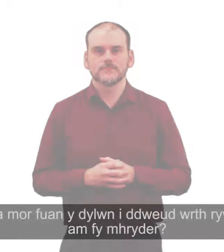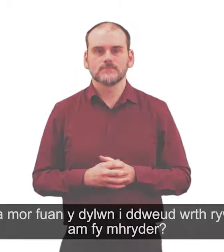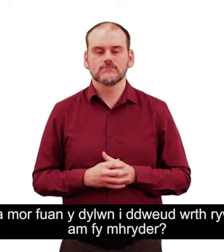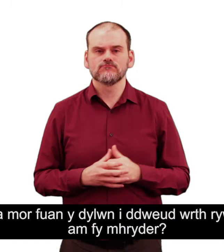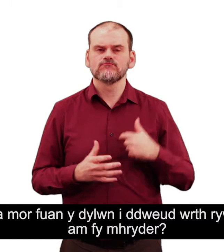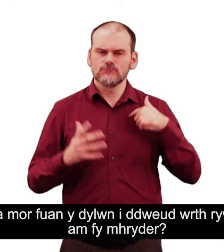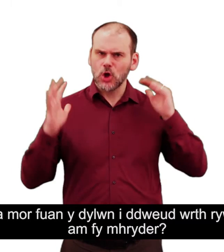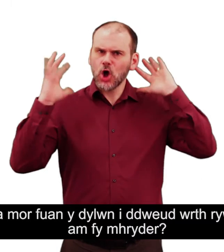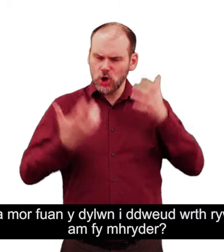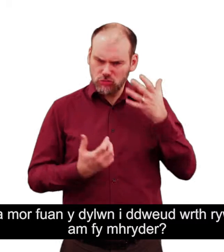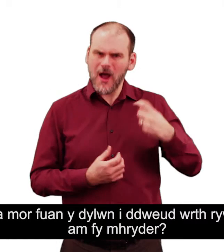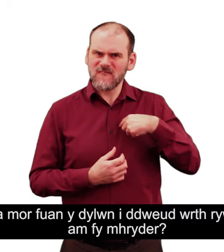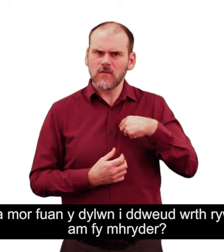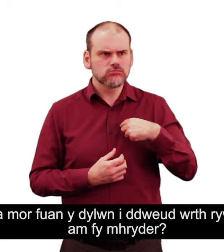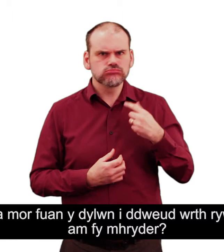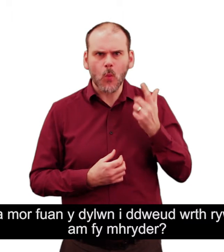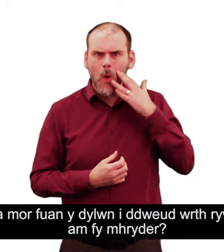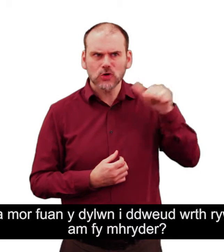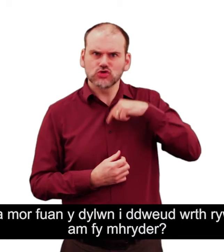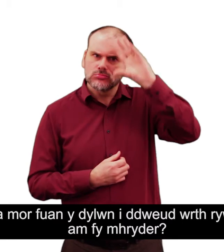Pa mor fuan y dylwn ni ddweud wrth rhywun am fy mhryder?